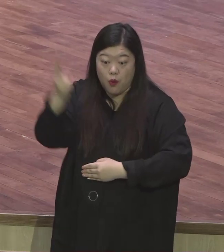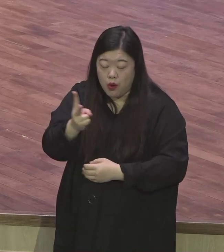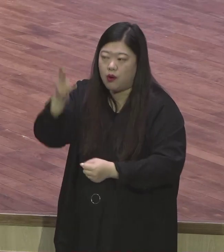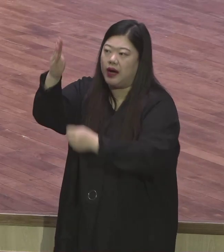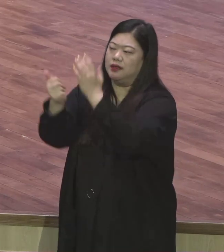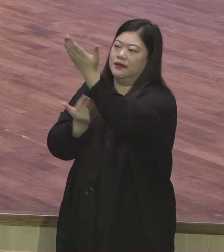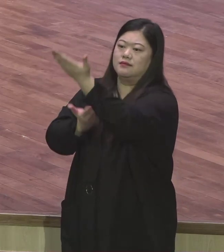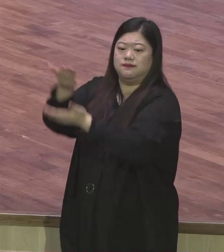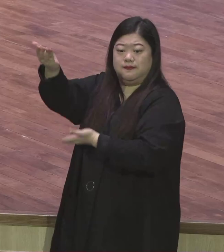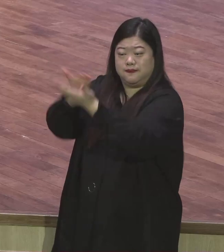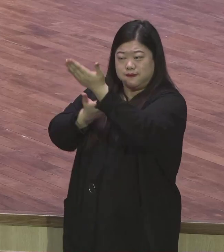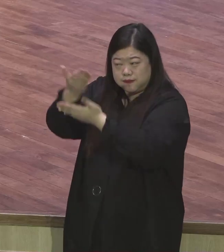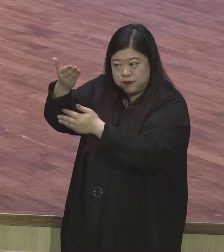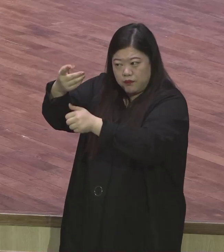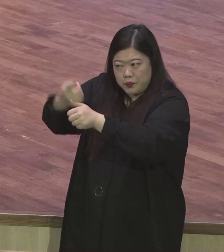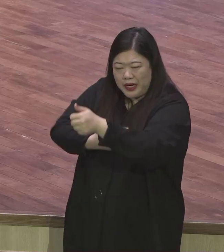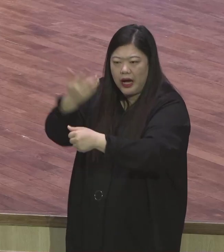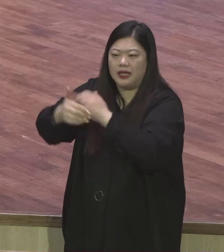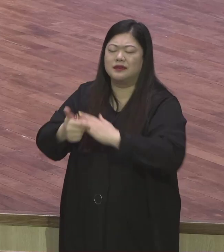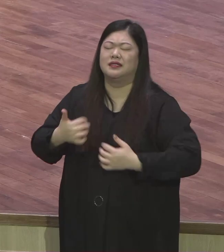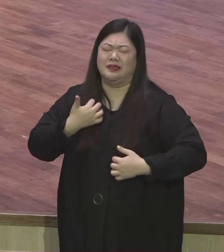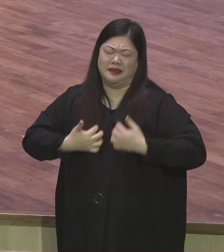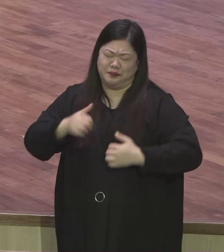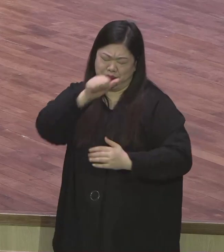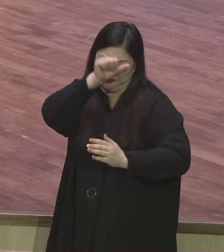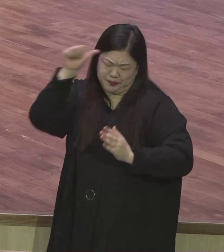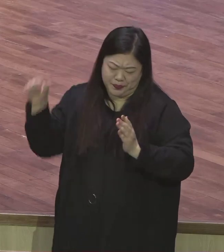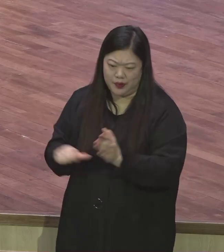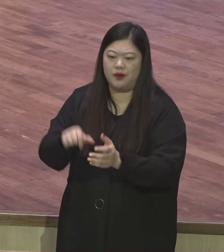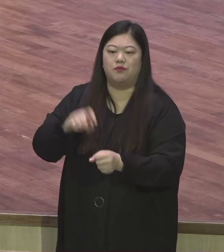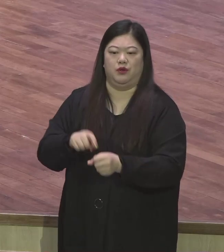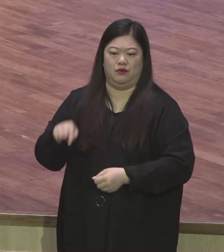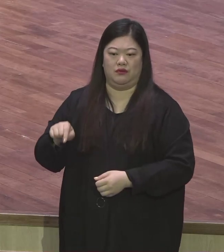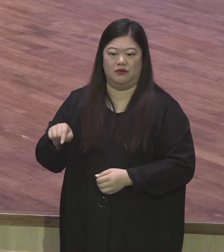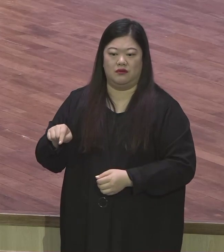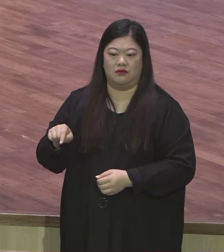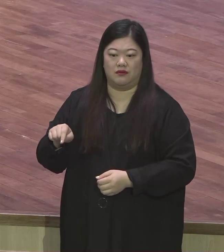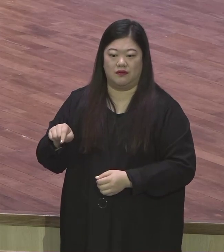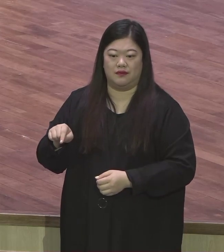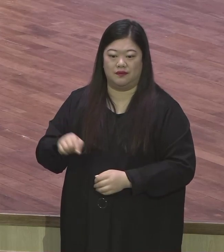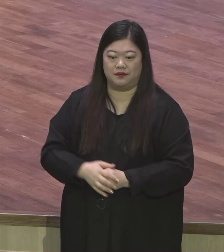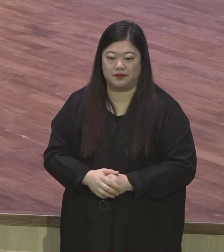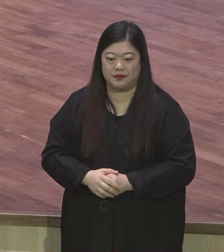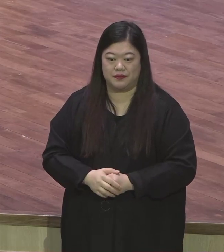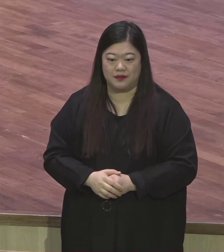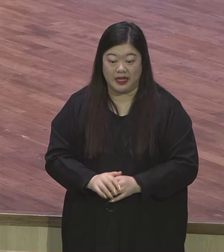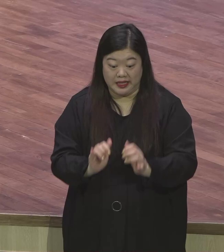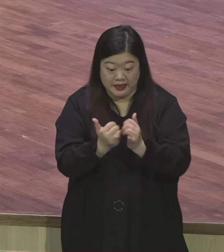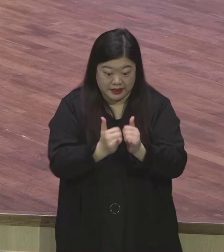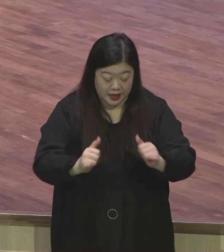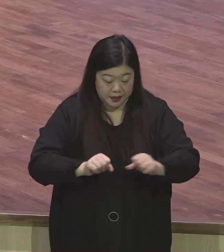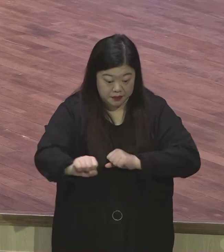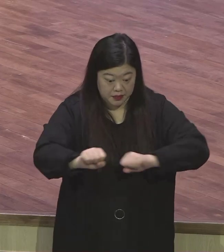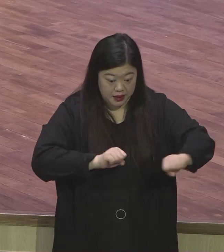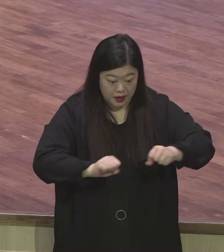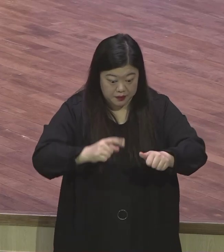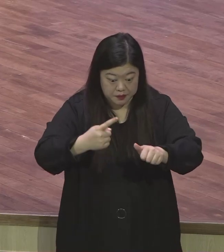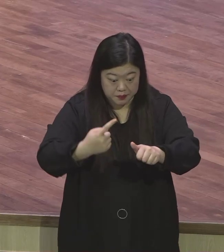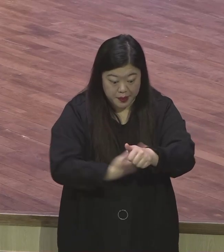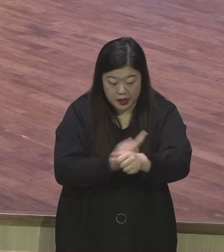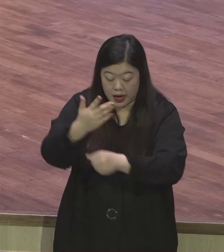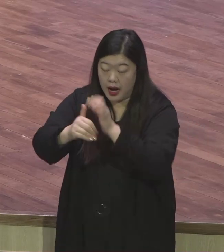말씀했습니다. 그러니까 우리 사람을 만드신 목적도 하나님이 영광을 받으시기 위해